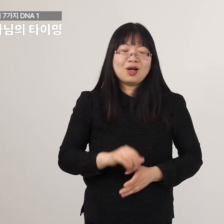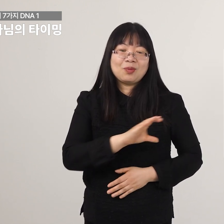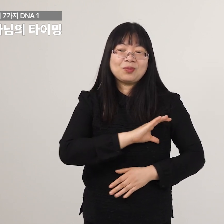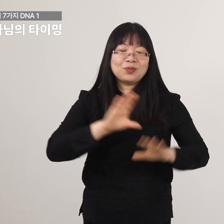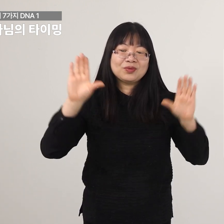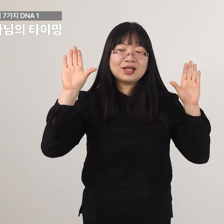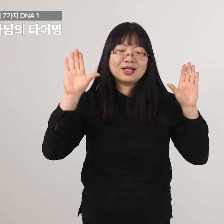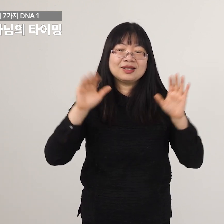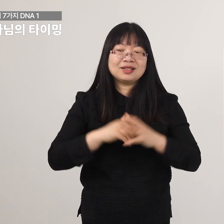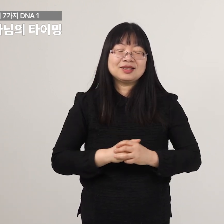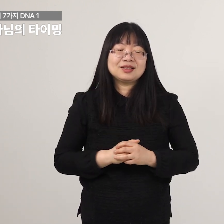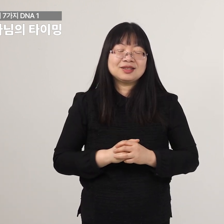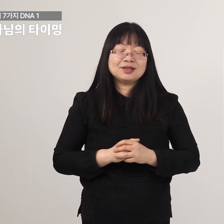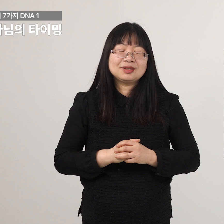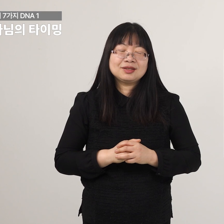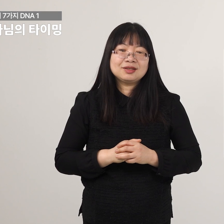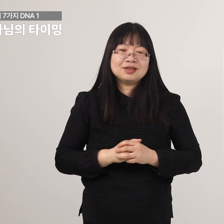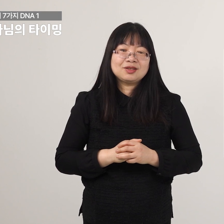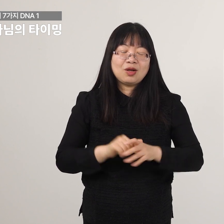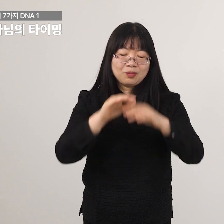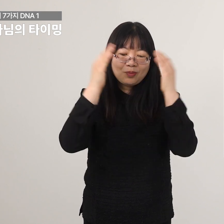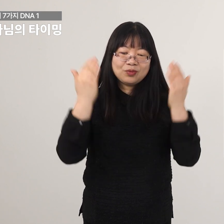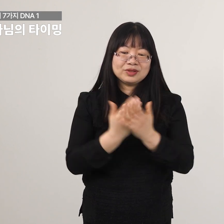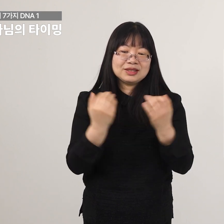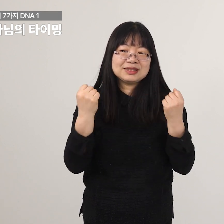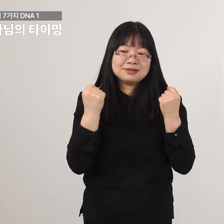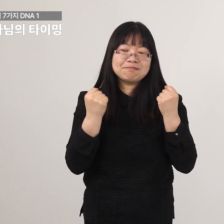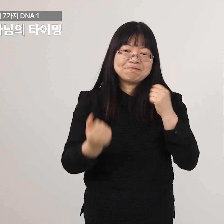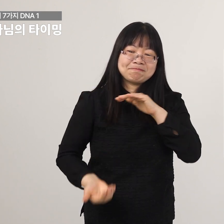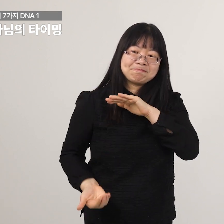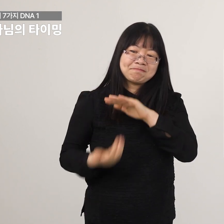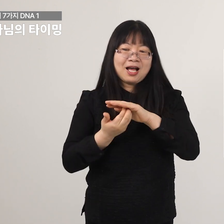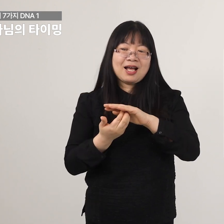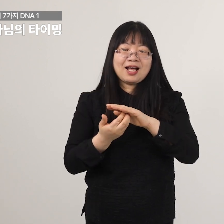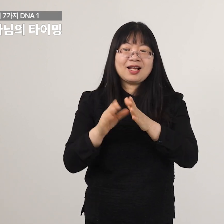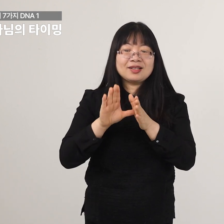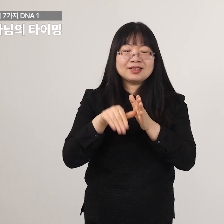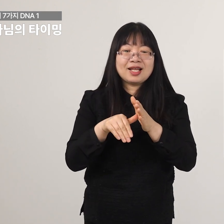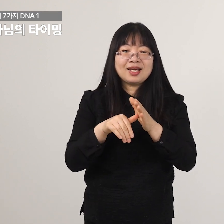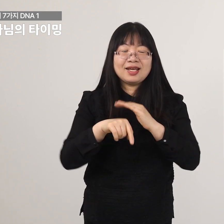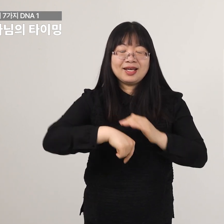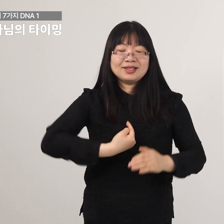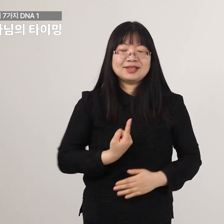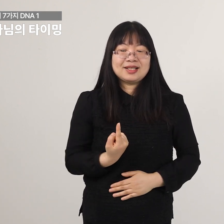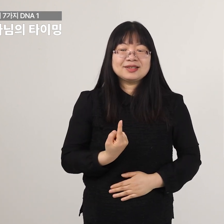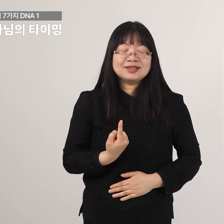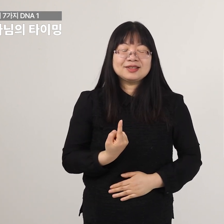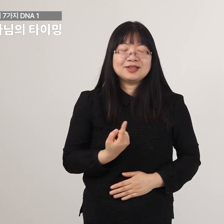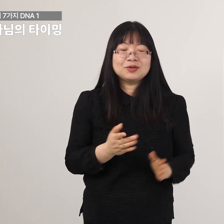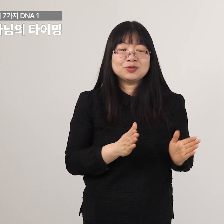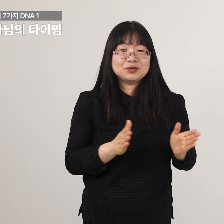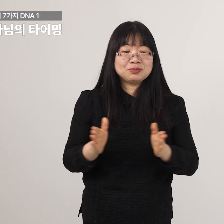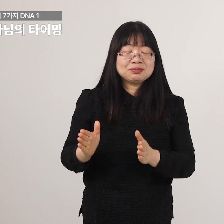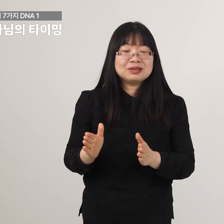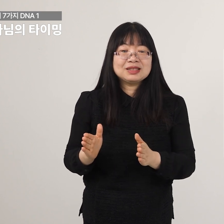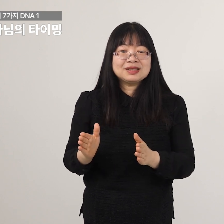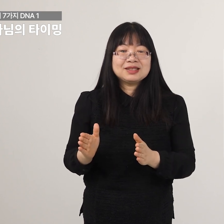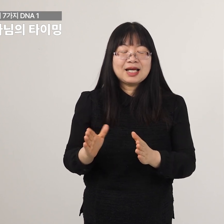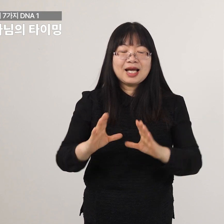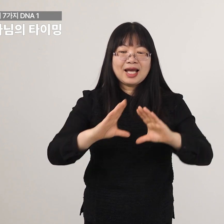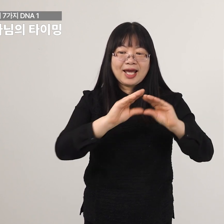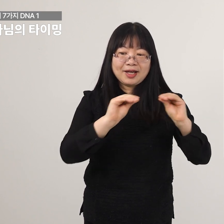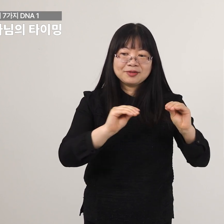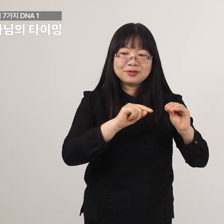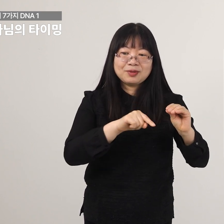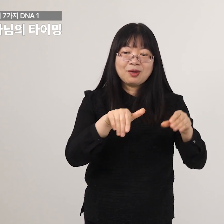모세는 한창 모든 힘의 절정에 있을 때 그 자기 준비된